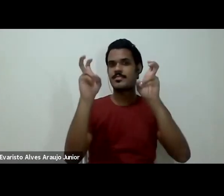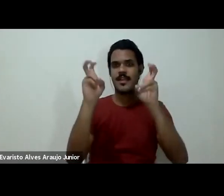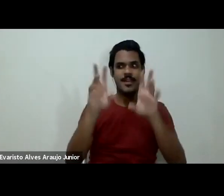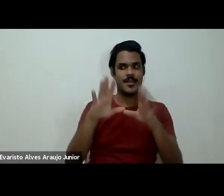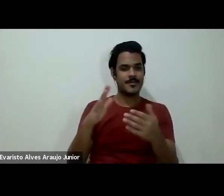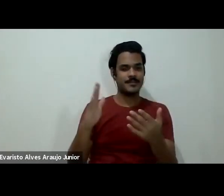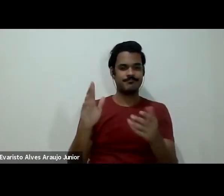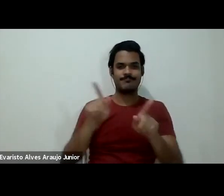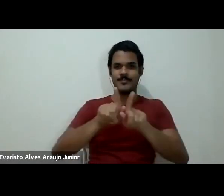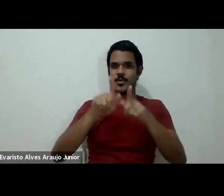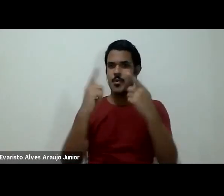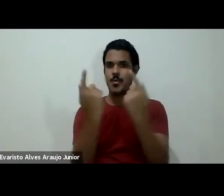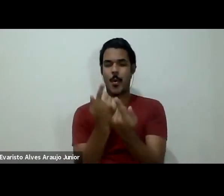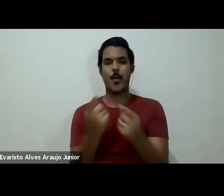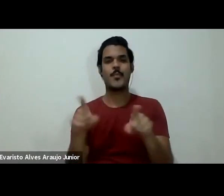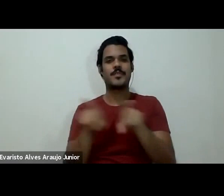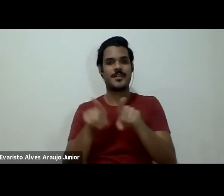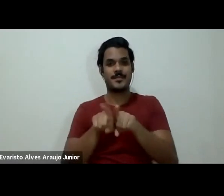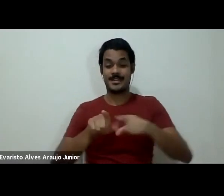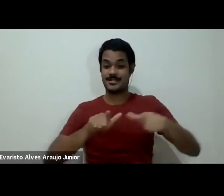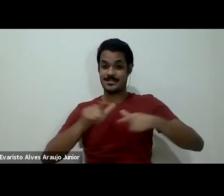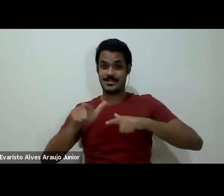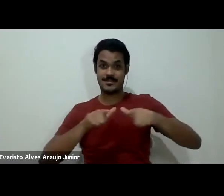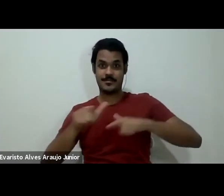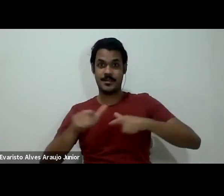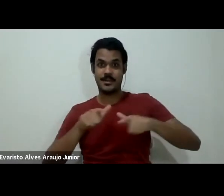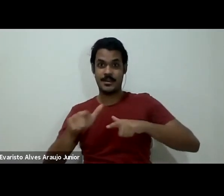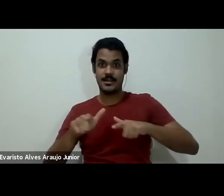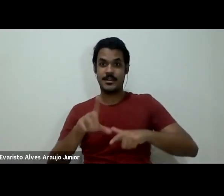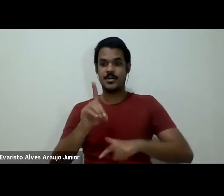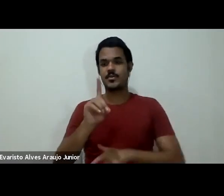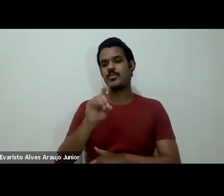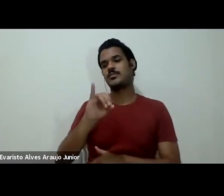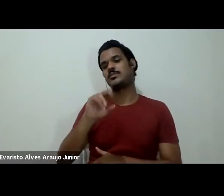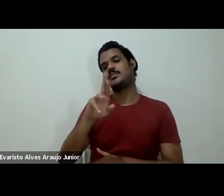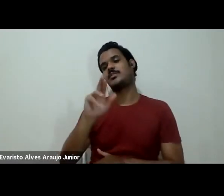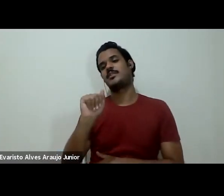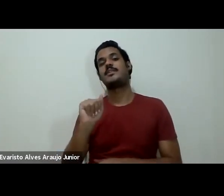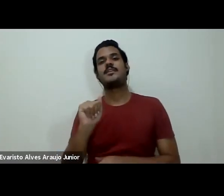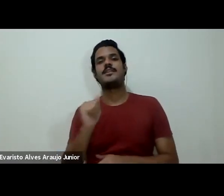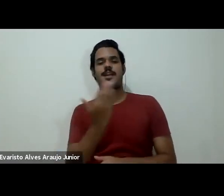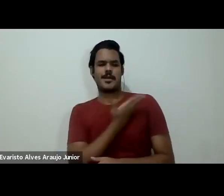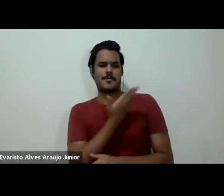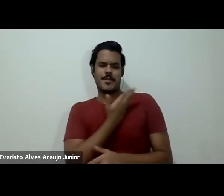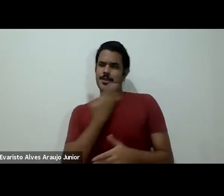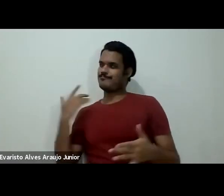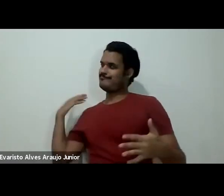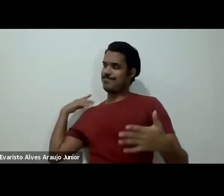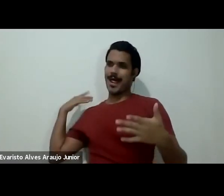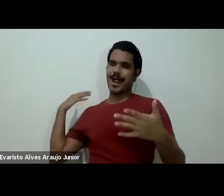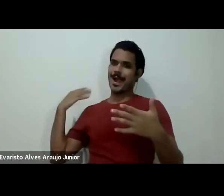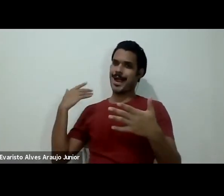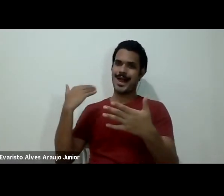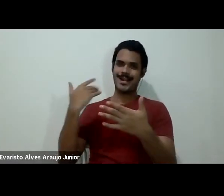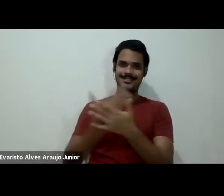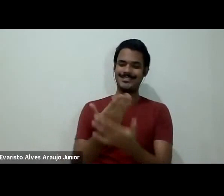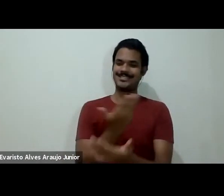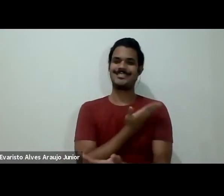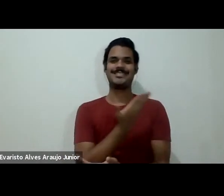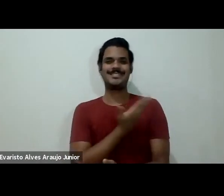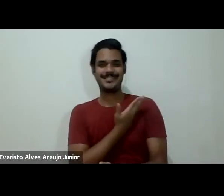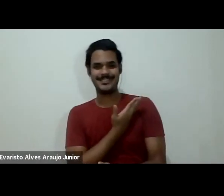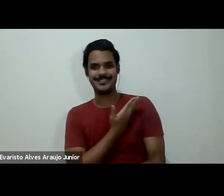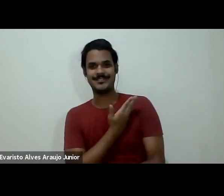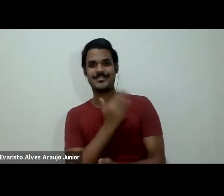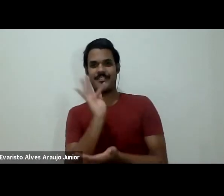equipe, né? Eu estou trabalhando com Dira, que é uma amiga de longa data, é uma colega de faculdade e